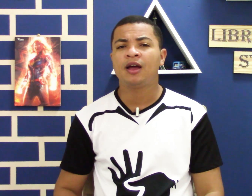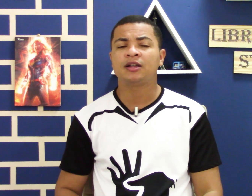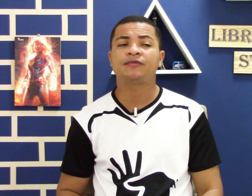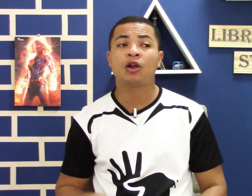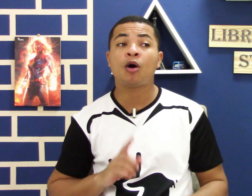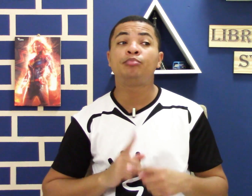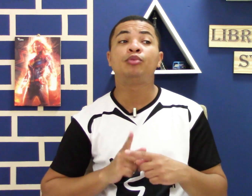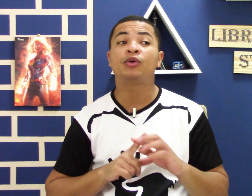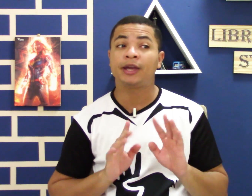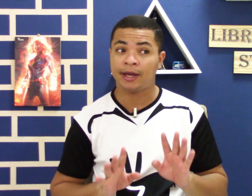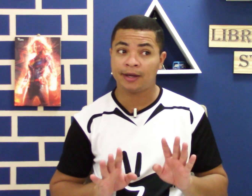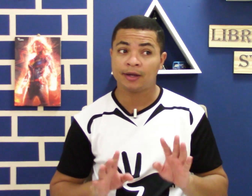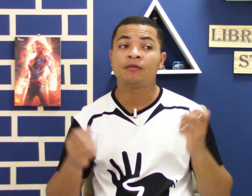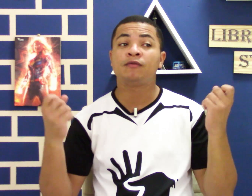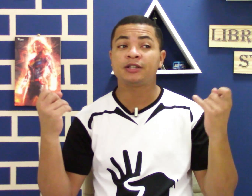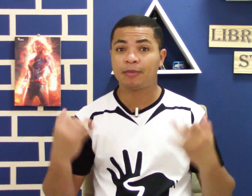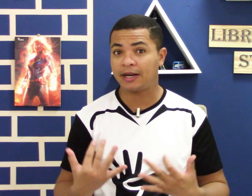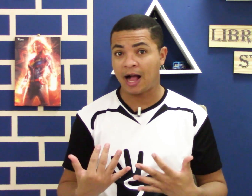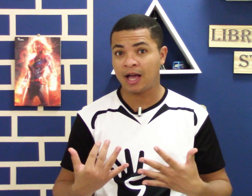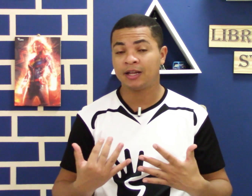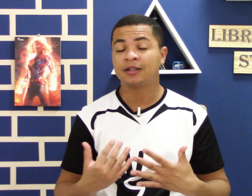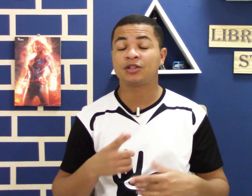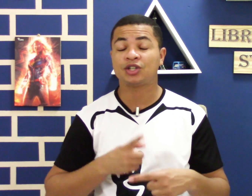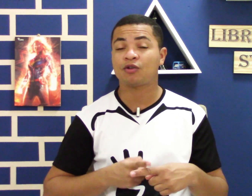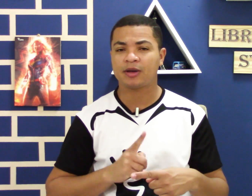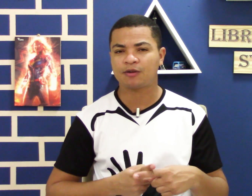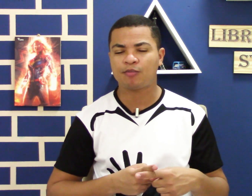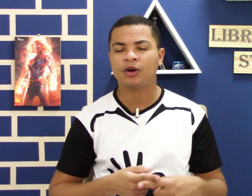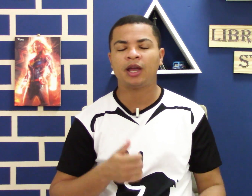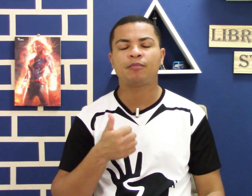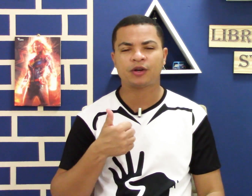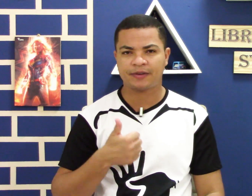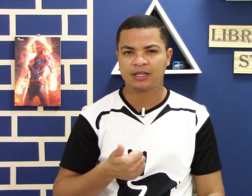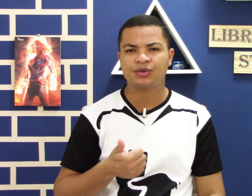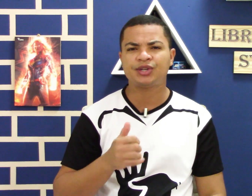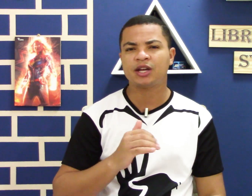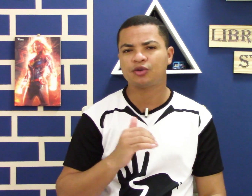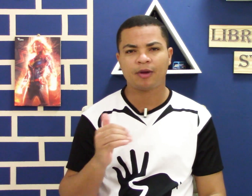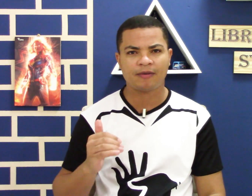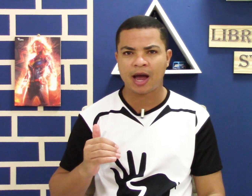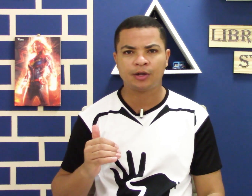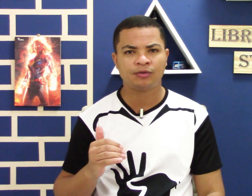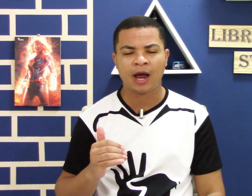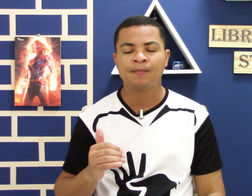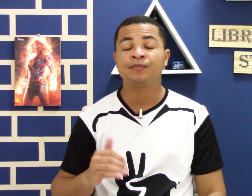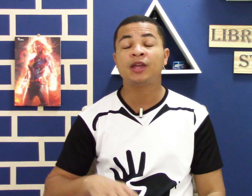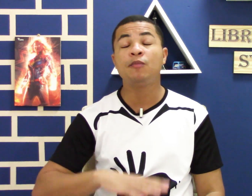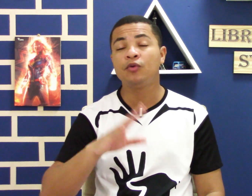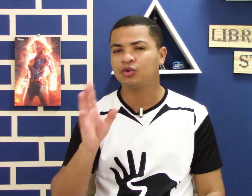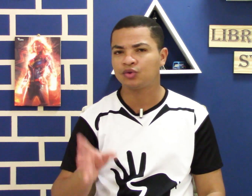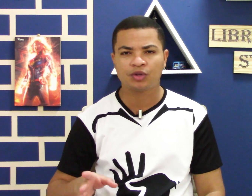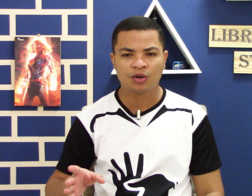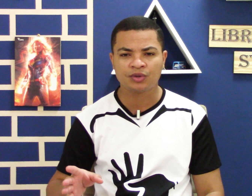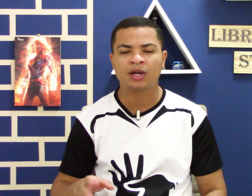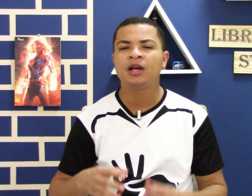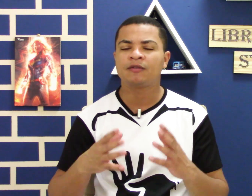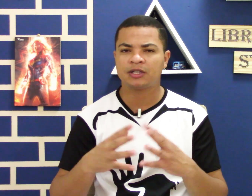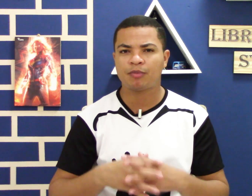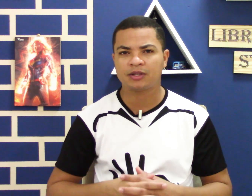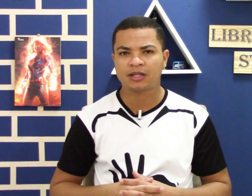Você fala, ó, por quê? Vou explicar. Então você já começa com porquê. Pode fazer isso sim, é super válido, tá? Tem muito surdo que usa, você pode usar também,